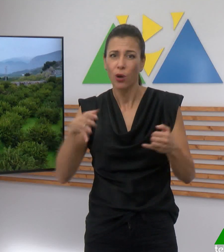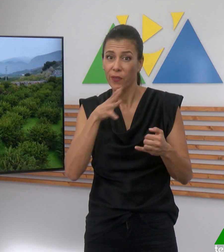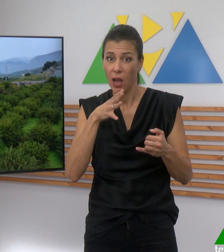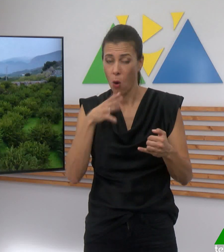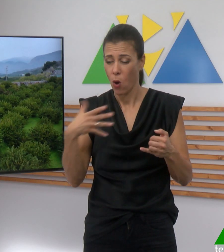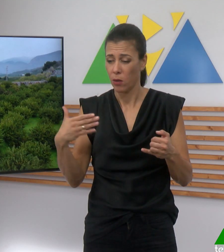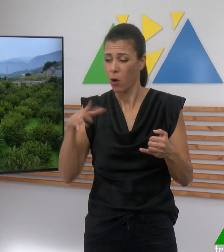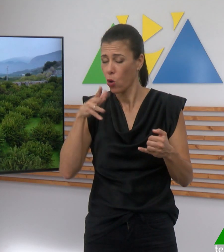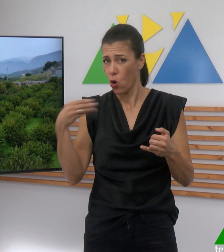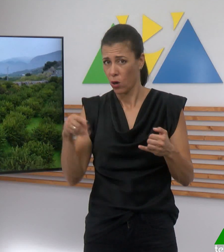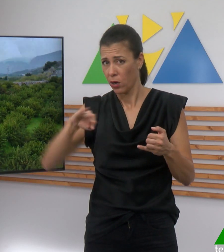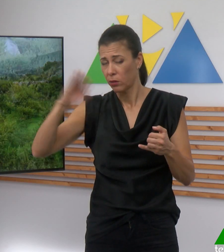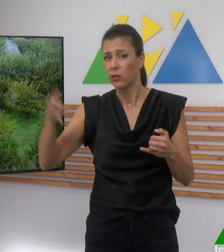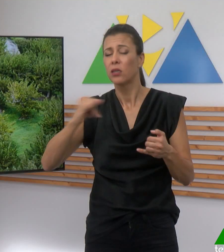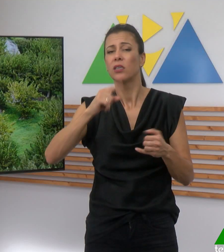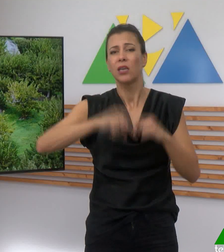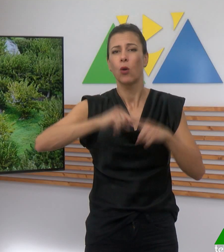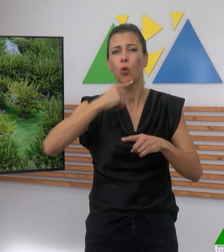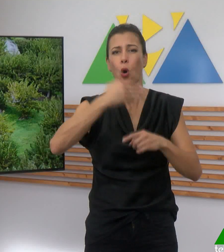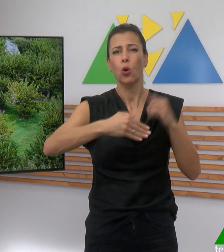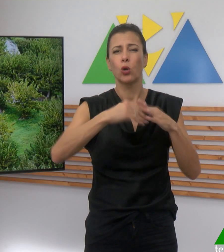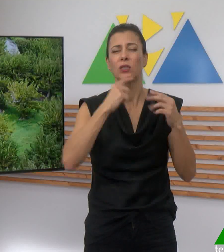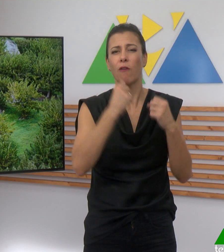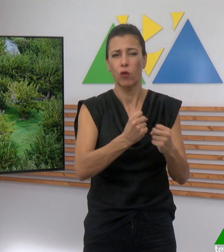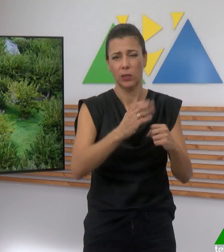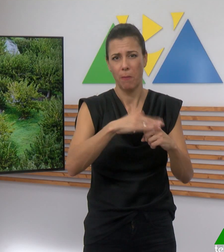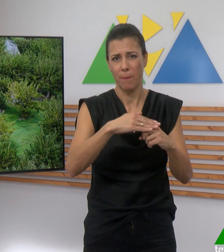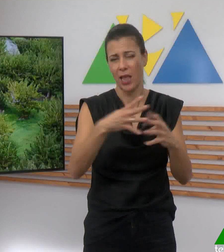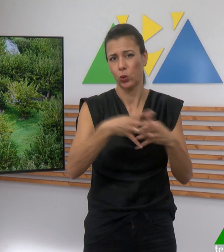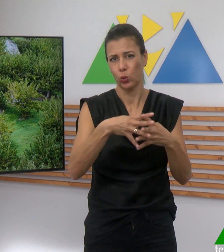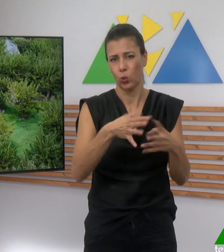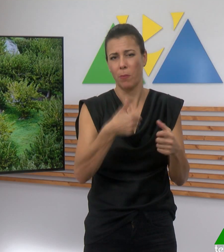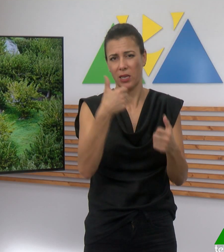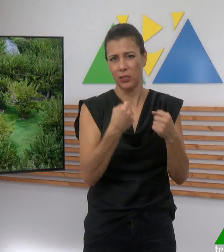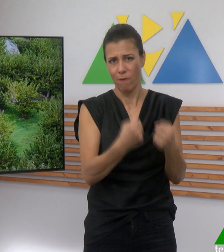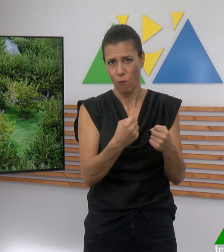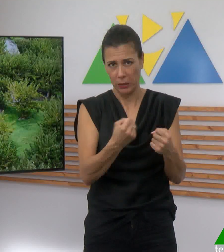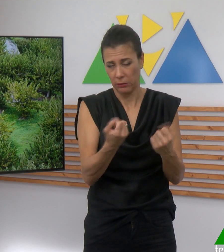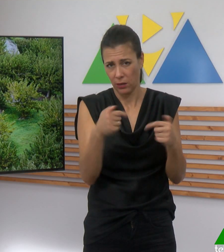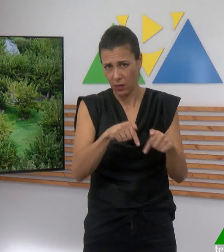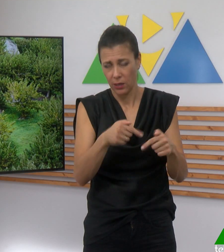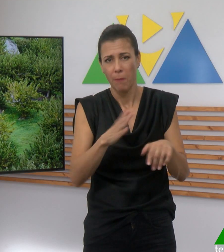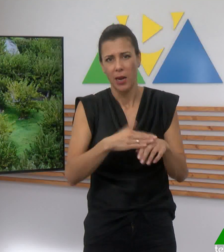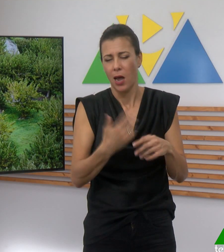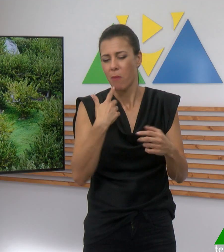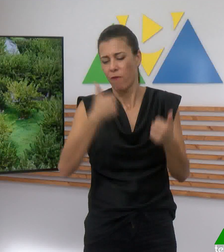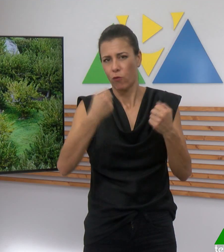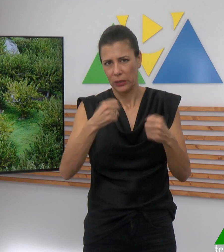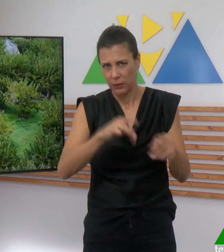y algunos contrafuertes que sostenían eh la estructura de lo que hubiera ahí para sostener la tierra que no se viniera bajo la la